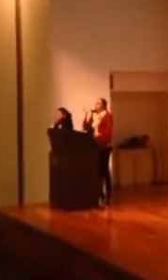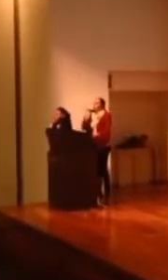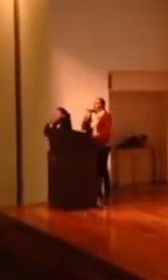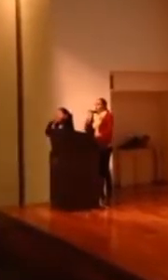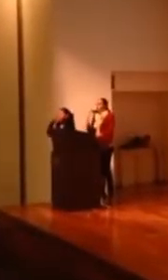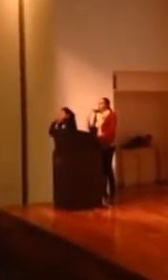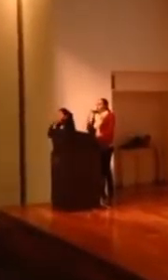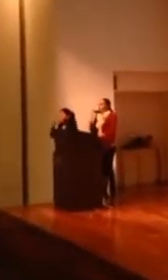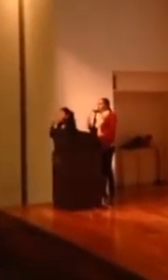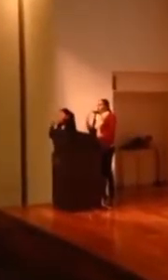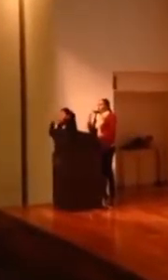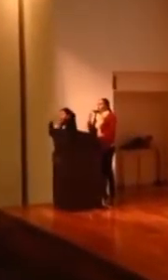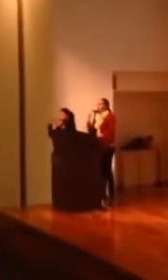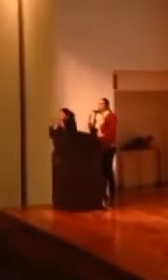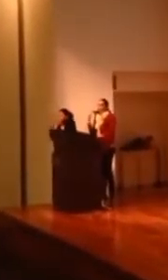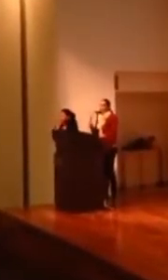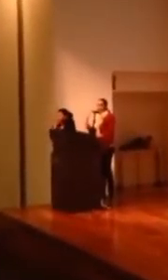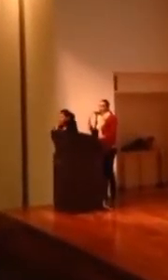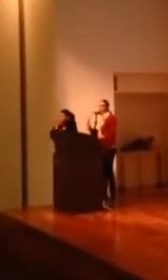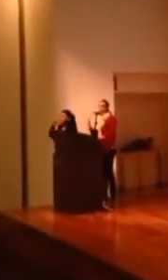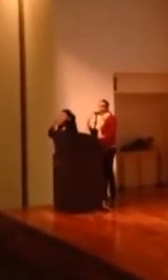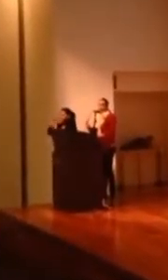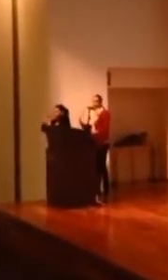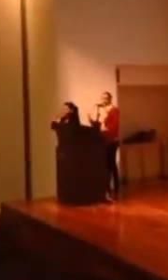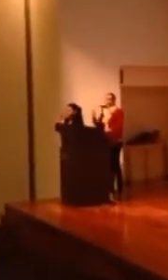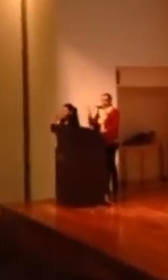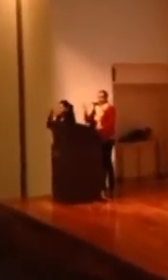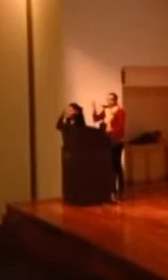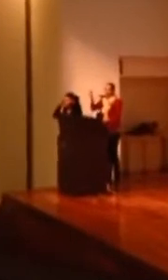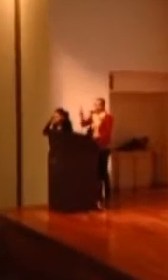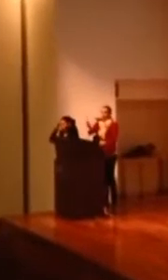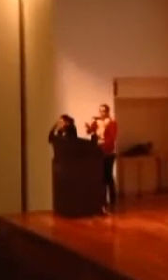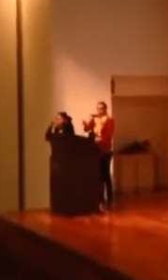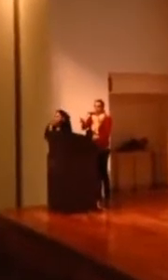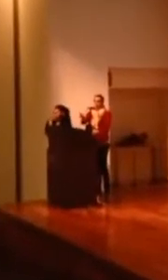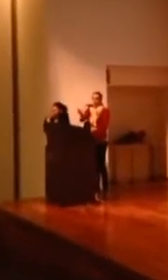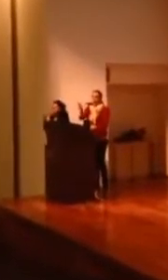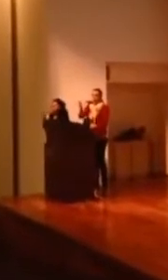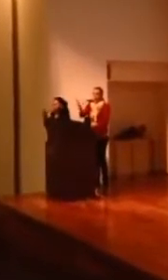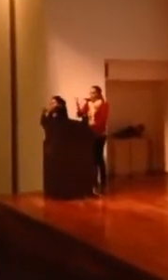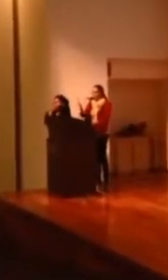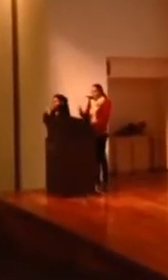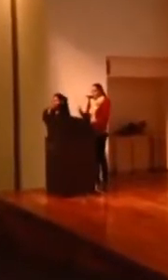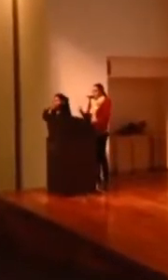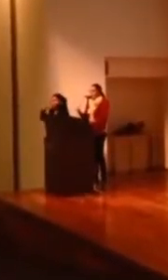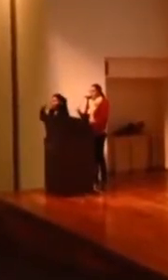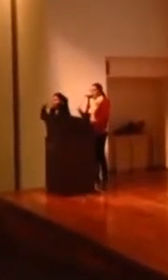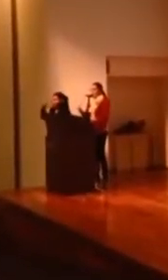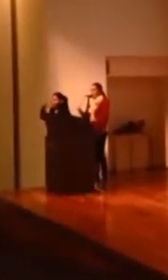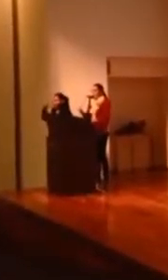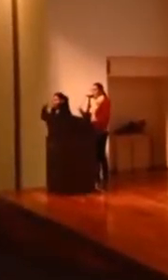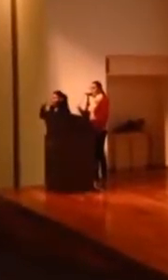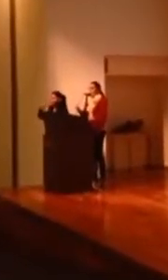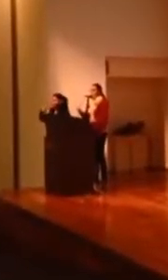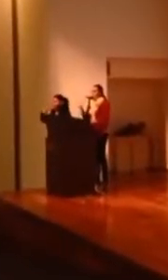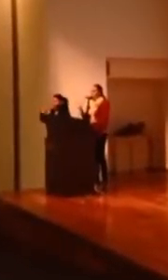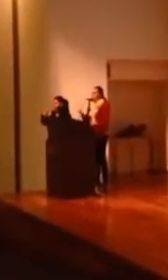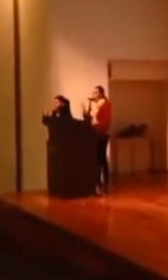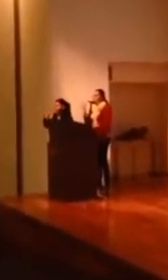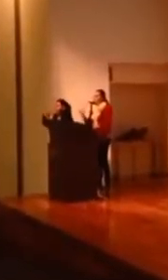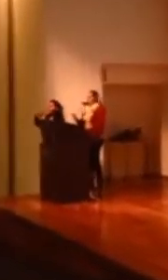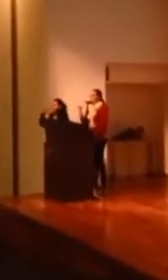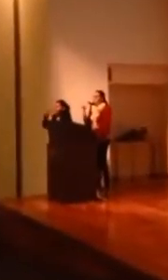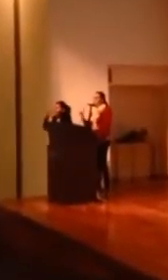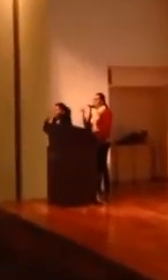Ojo, hay niños que tienen discapacidad intelectual y que cursan con TDAH, esa es otra cosa. No.